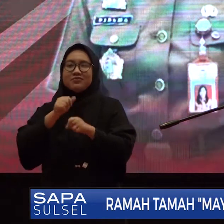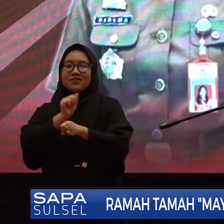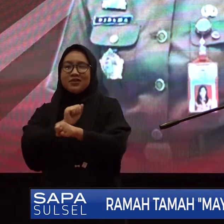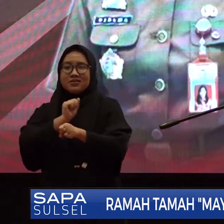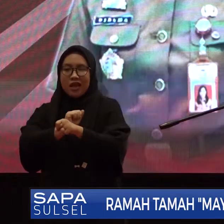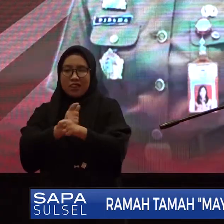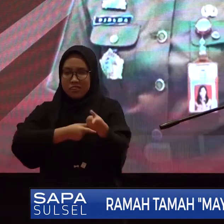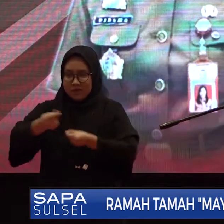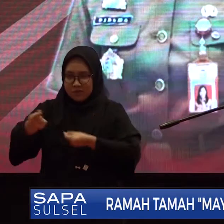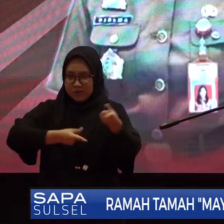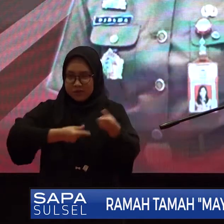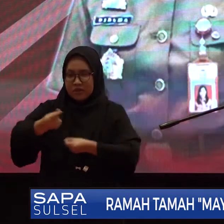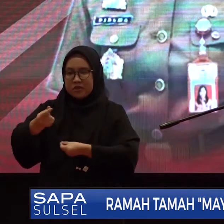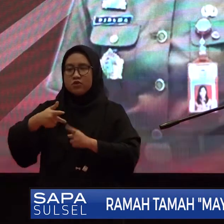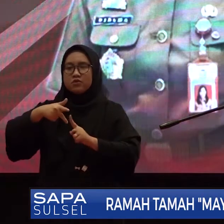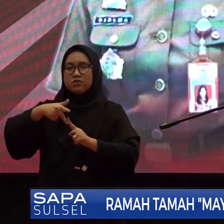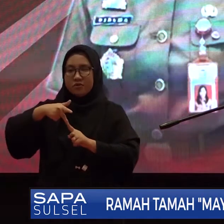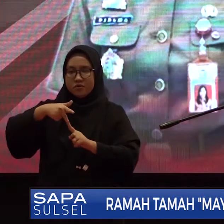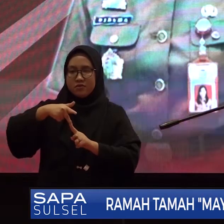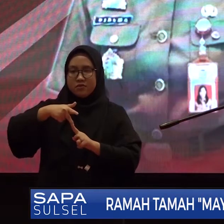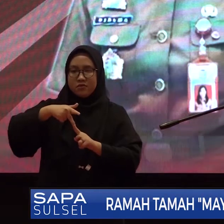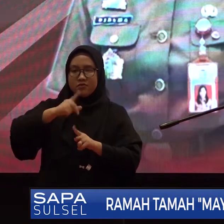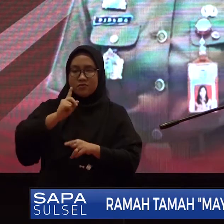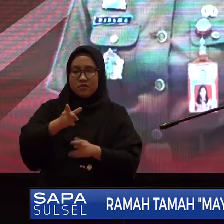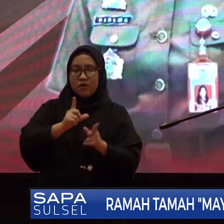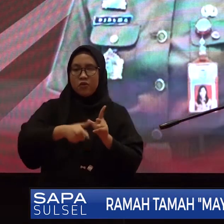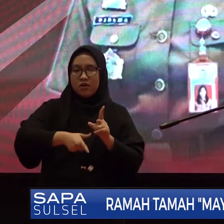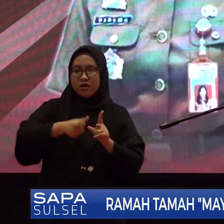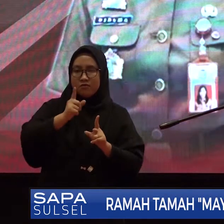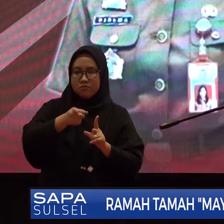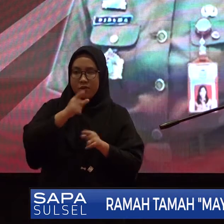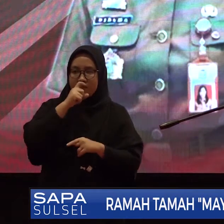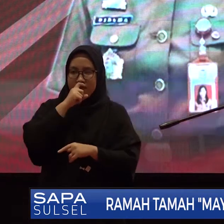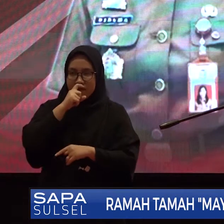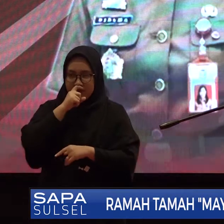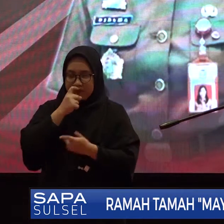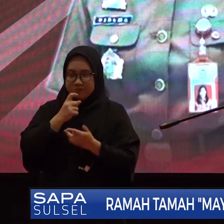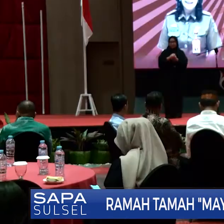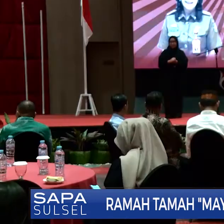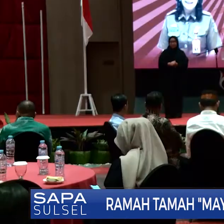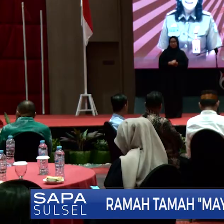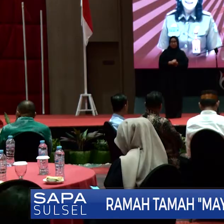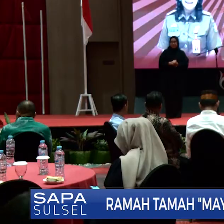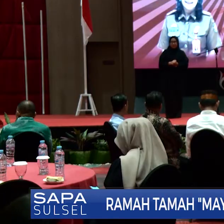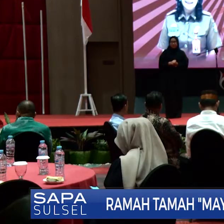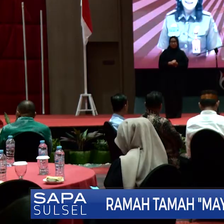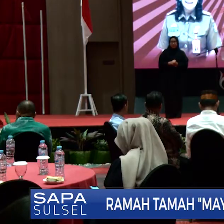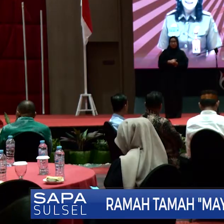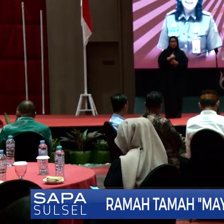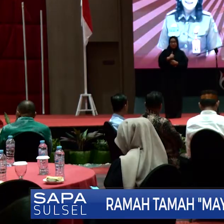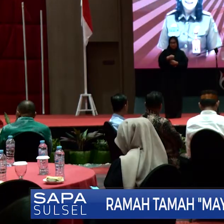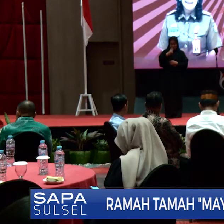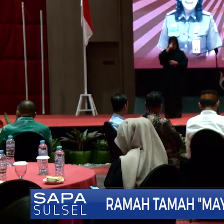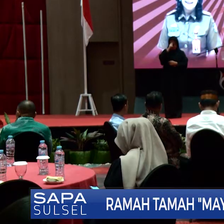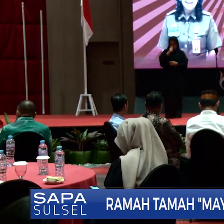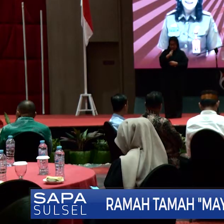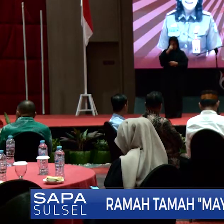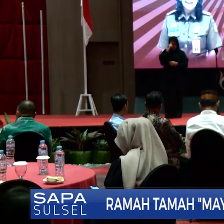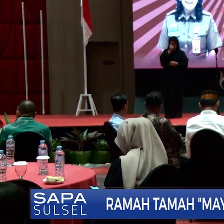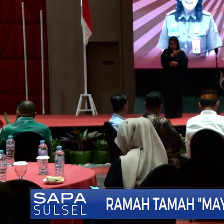Transmigrasi Sulawesi Selatan yang diwakili oleh Bapak yang kami